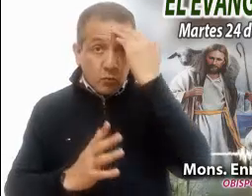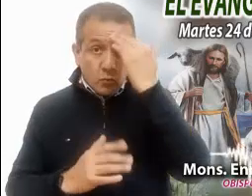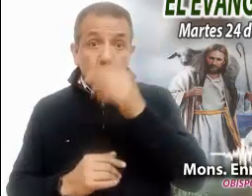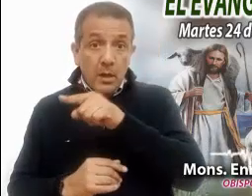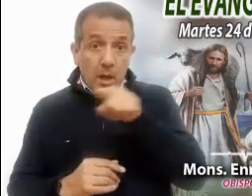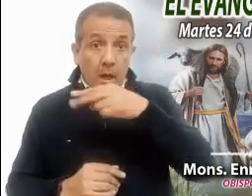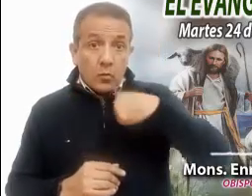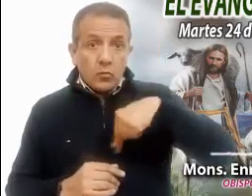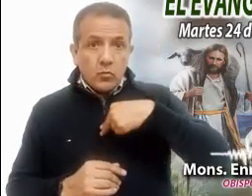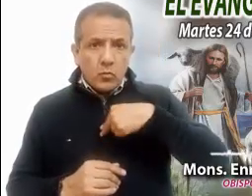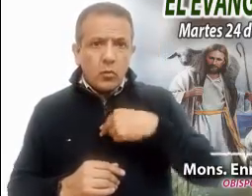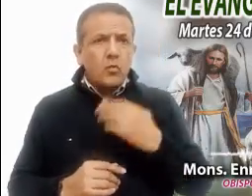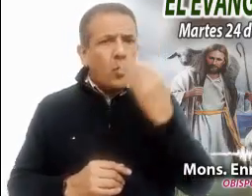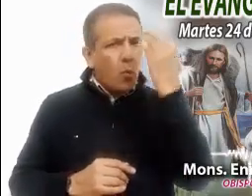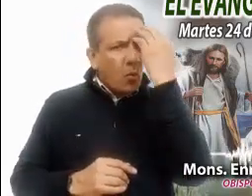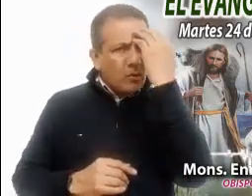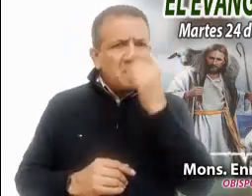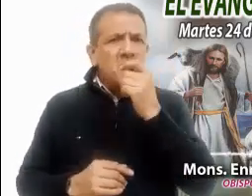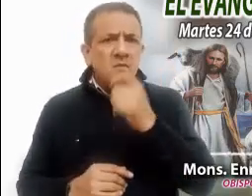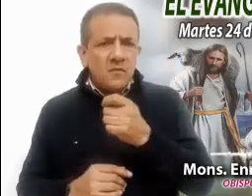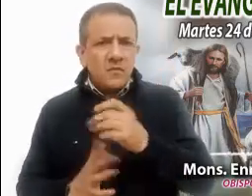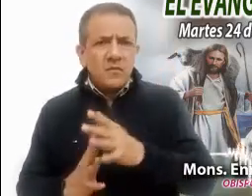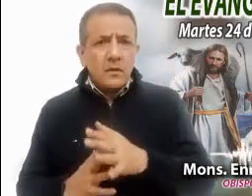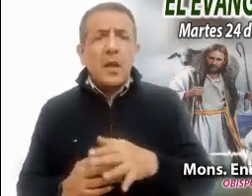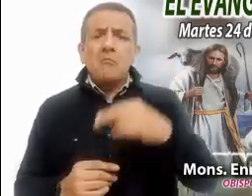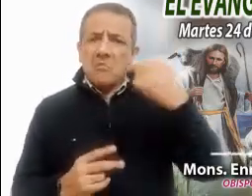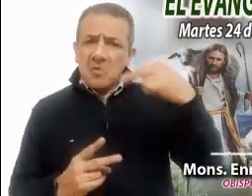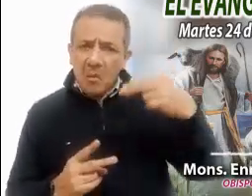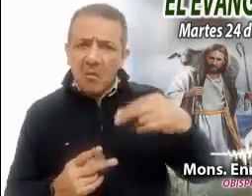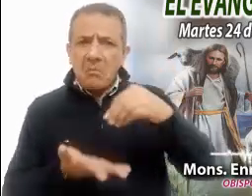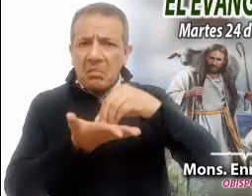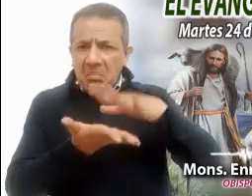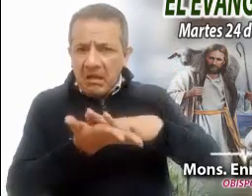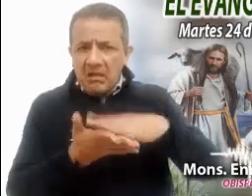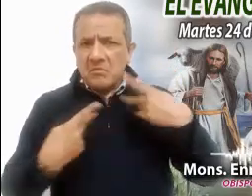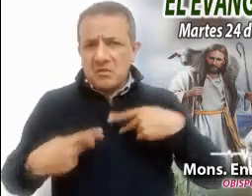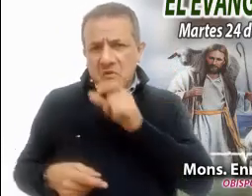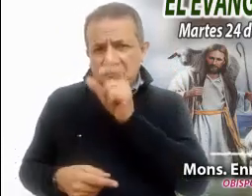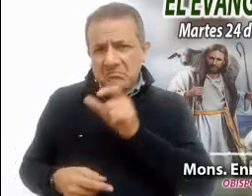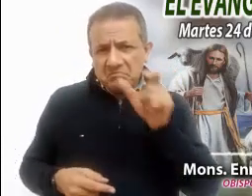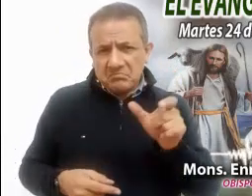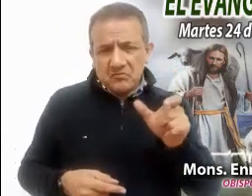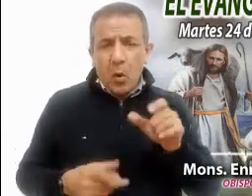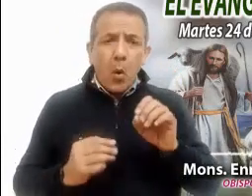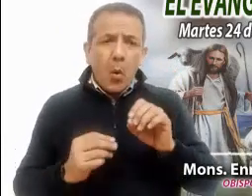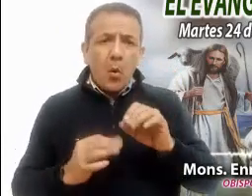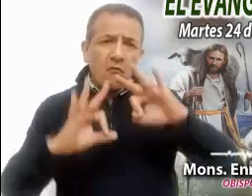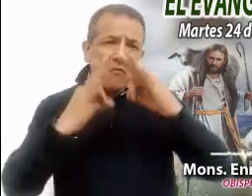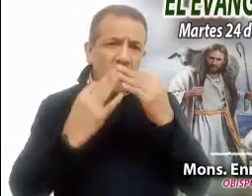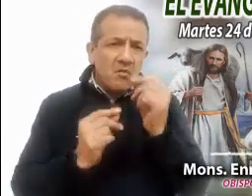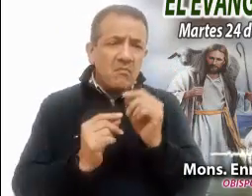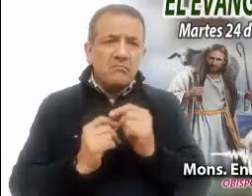persona. Conocer no es mirar los rasgos de un rostro, pues caras vemos, corazones no